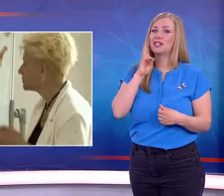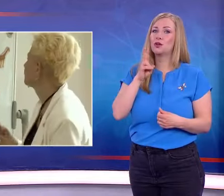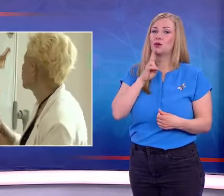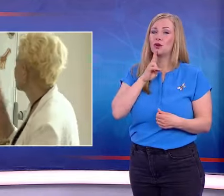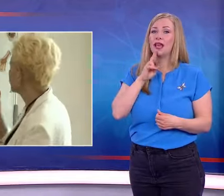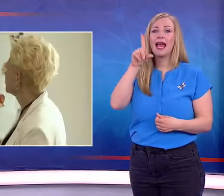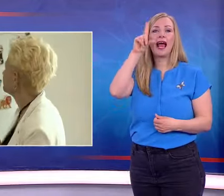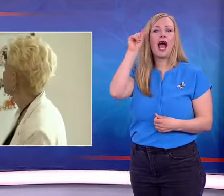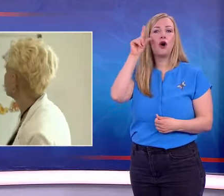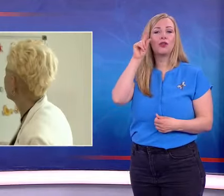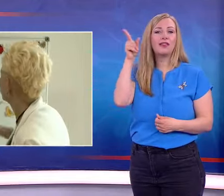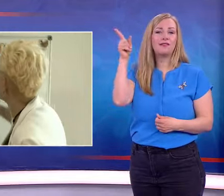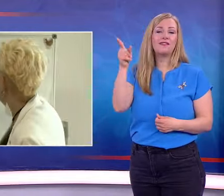Гаудет във Вашингтон.